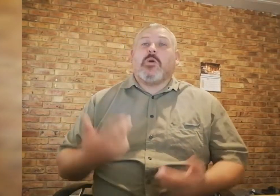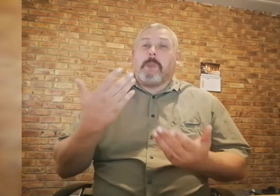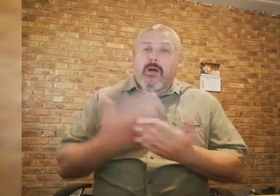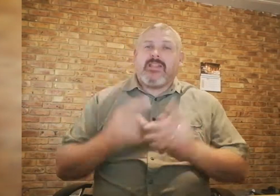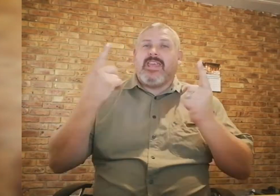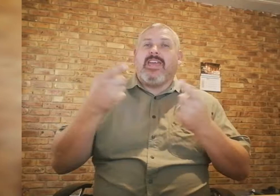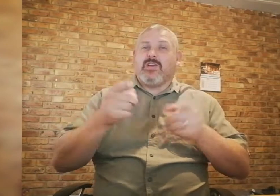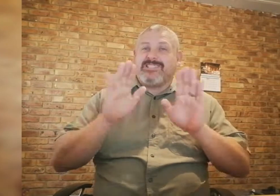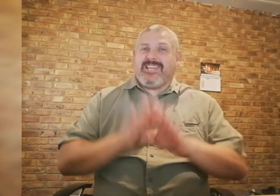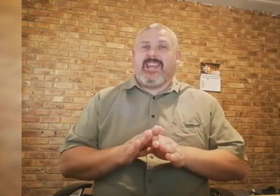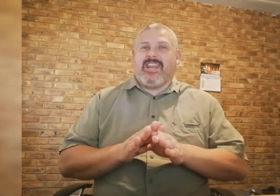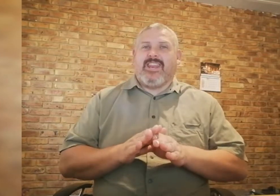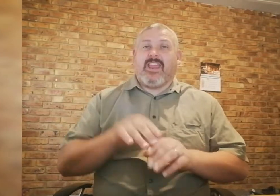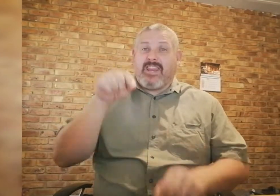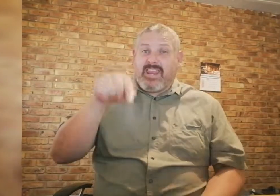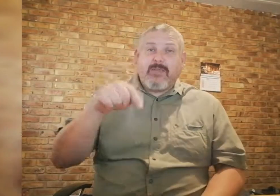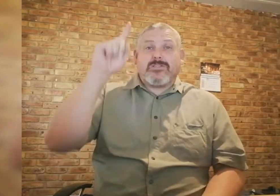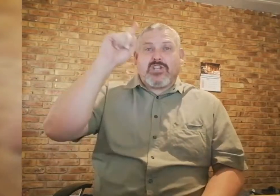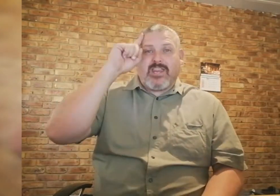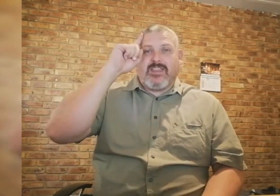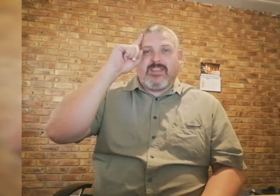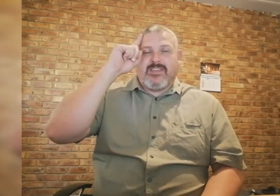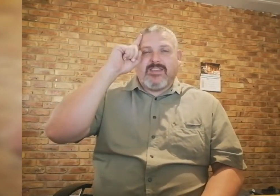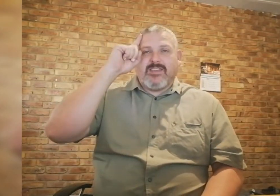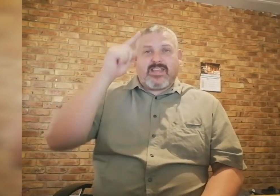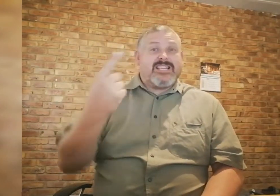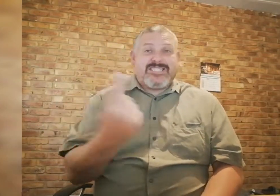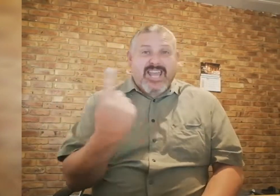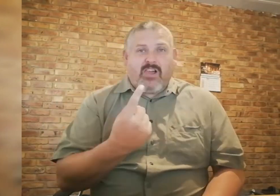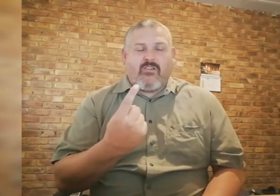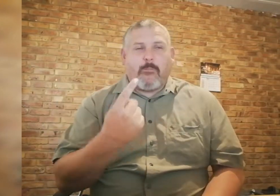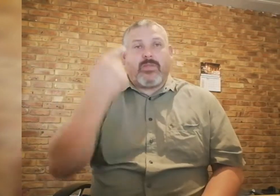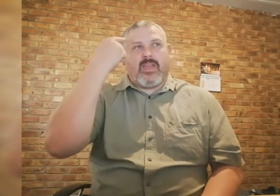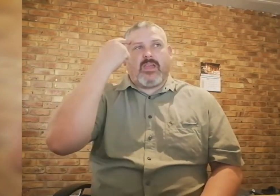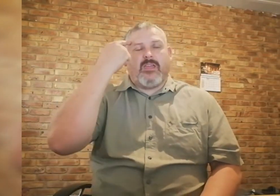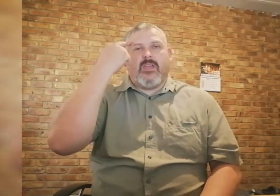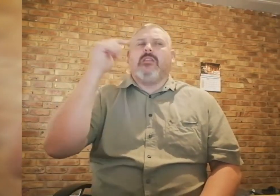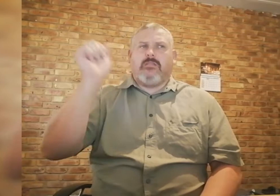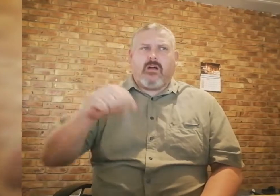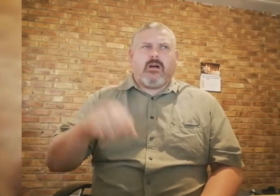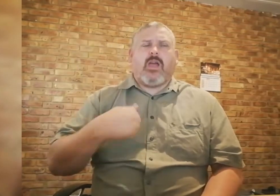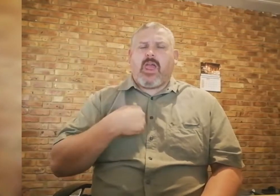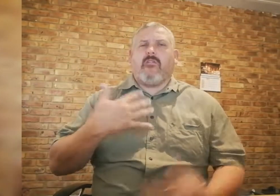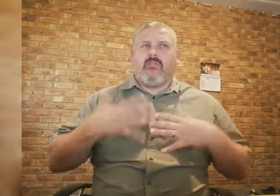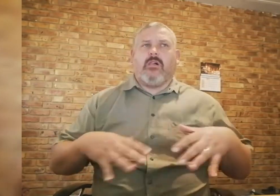So mach dir hier ja stehen. Und jeder beschleunigt. Jezelf moet denken, ja, echt